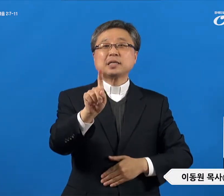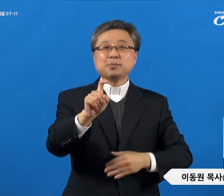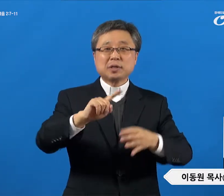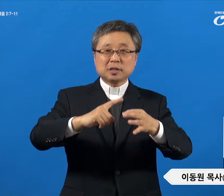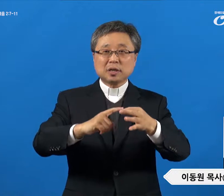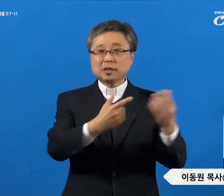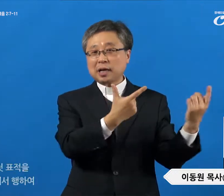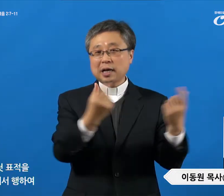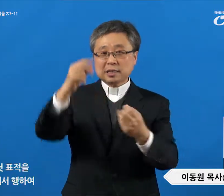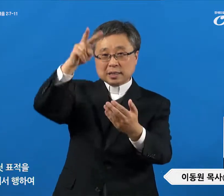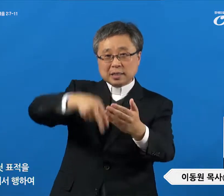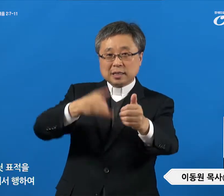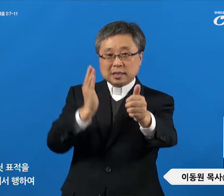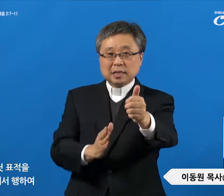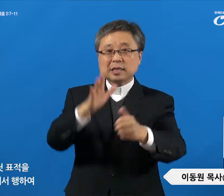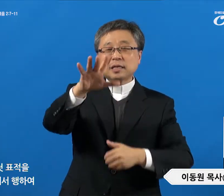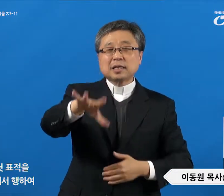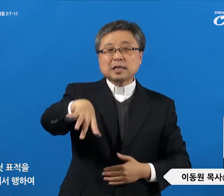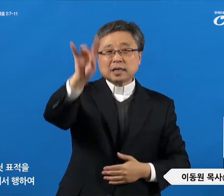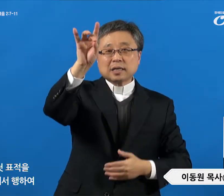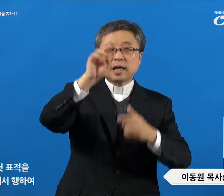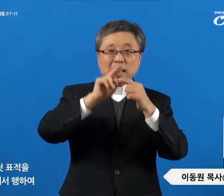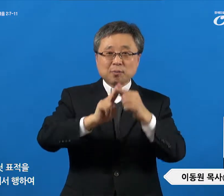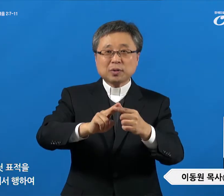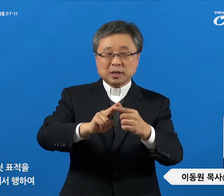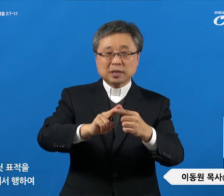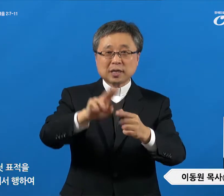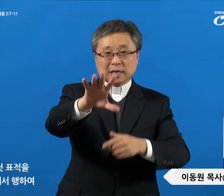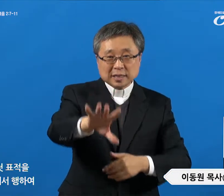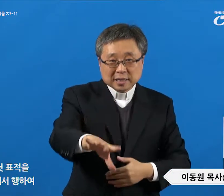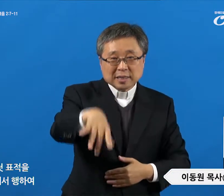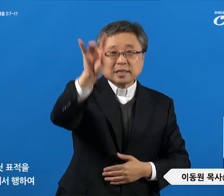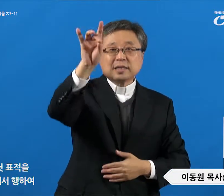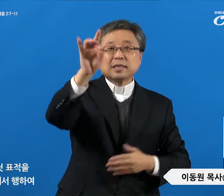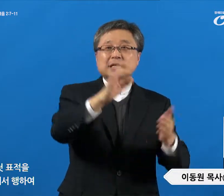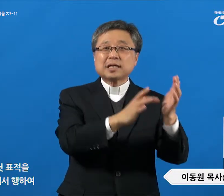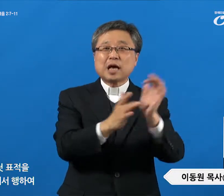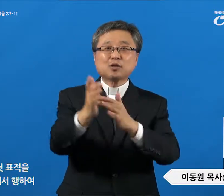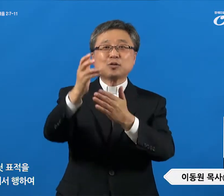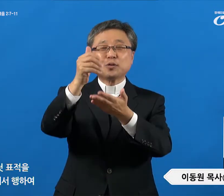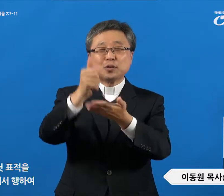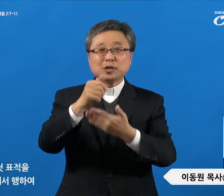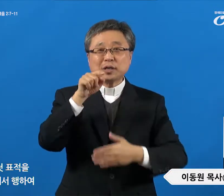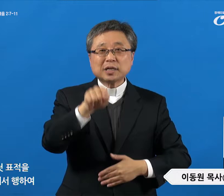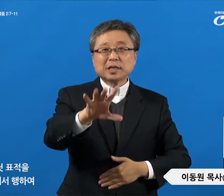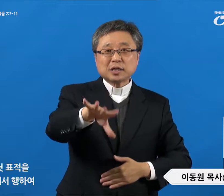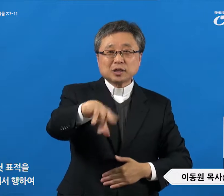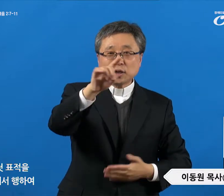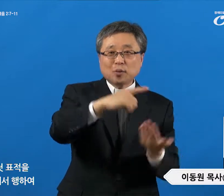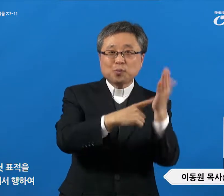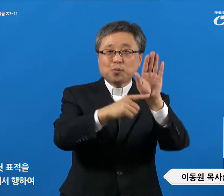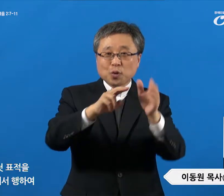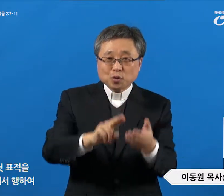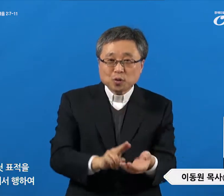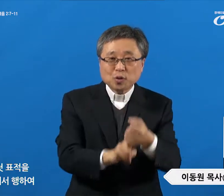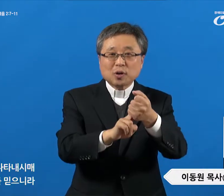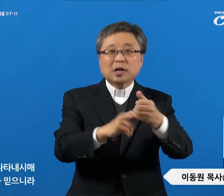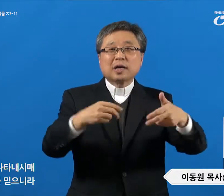같이 읽겠습니다. 11절 함께 같이 읽습니다. 시작. 예수께서 이 첫 표적을 갈릴리 가나에서 행하여